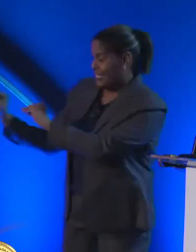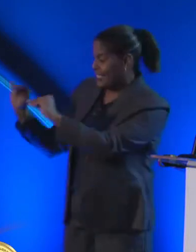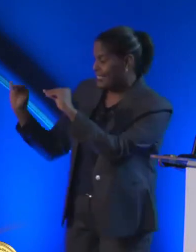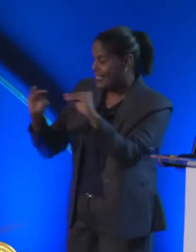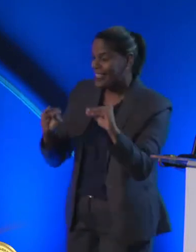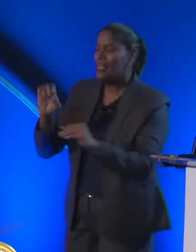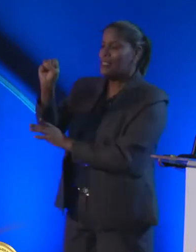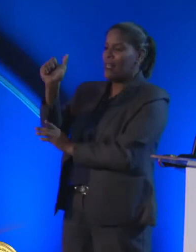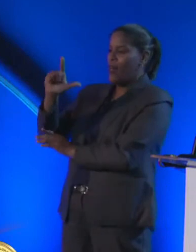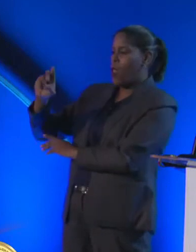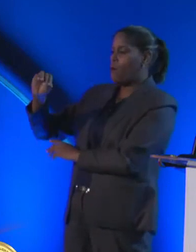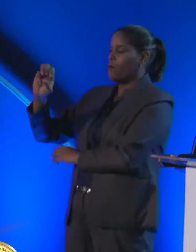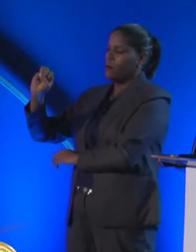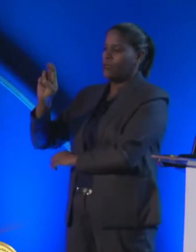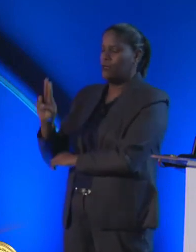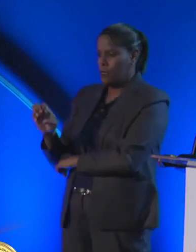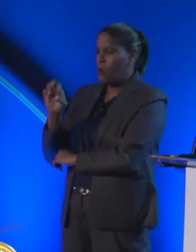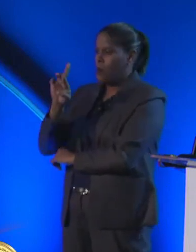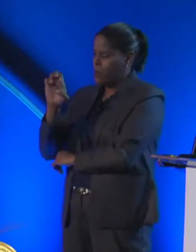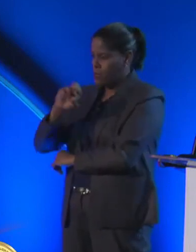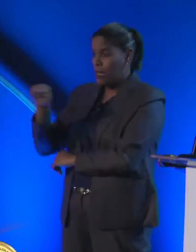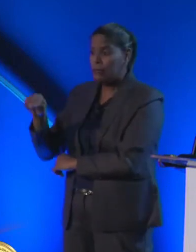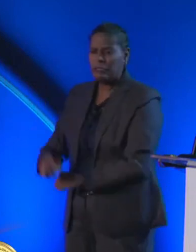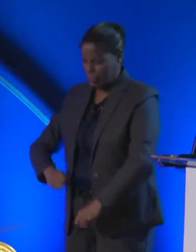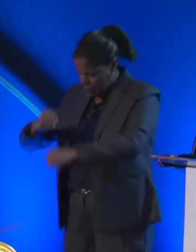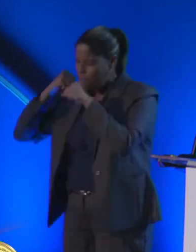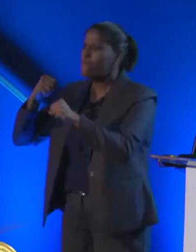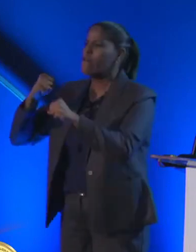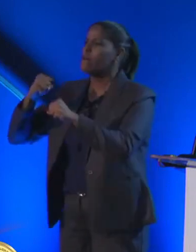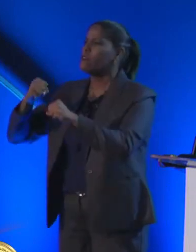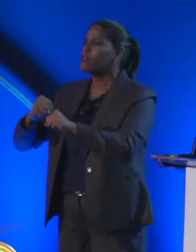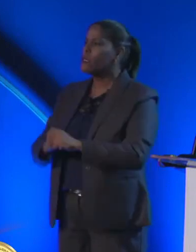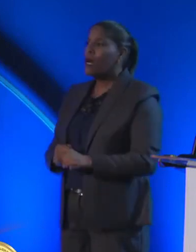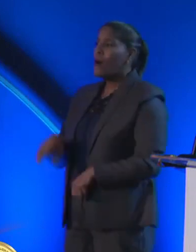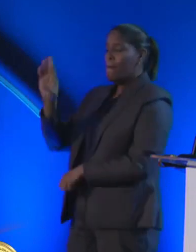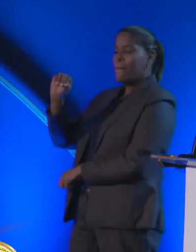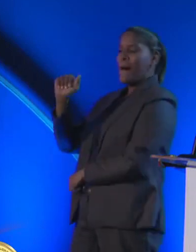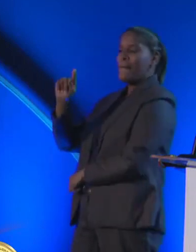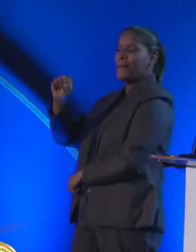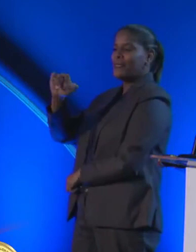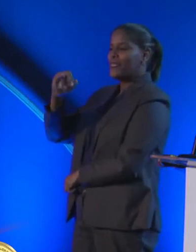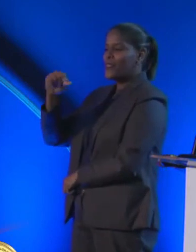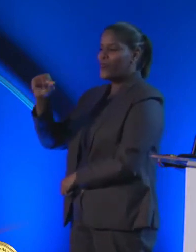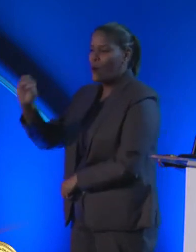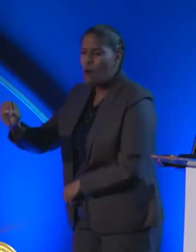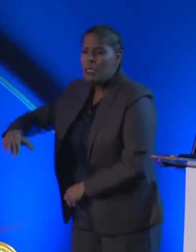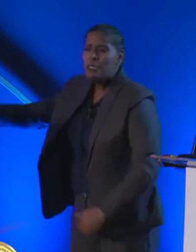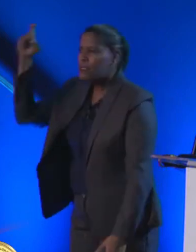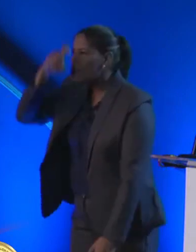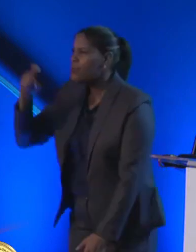de Salomé ureña sin La firmeza de mamá Tingo y sin la